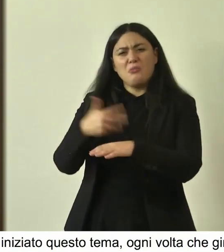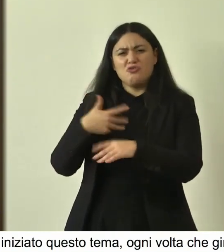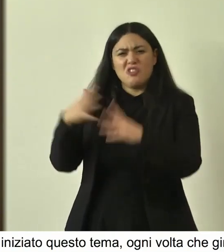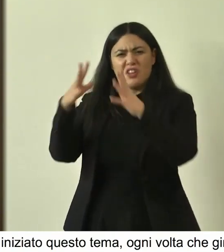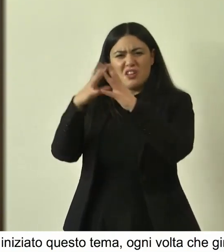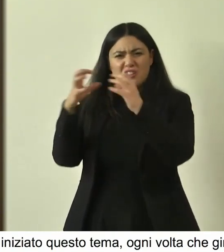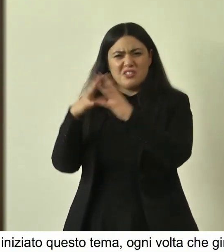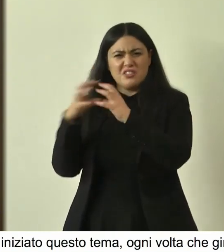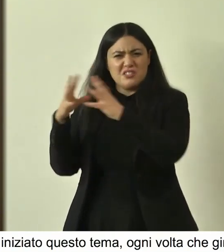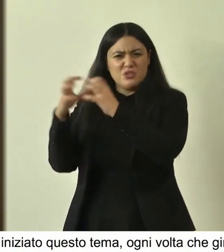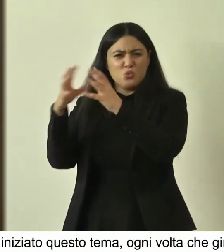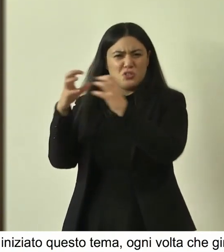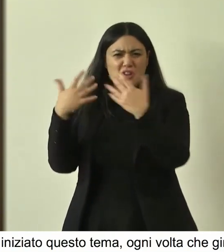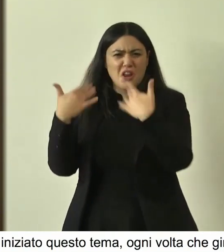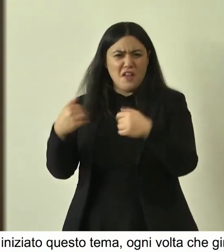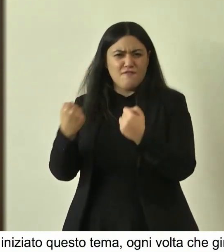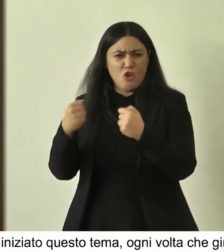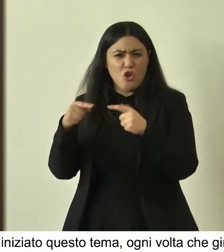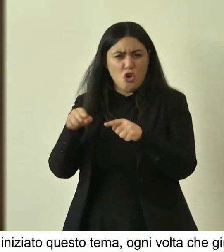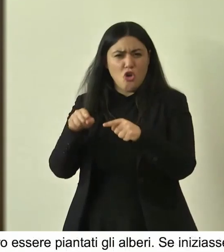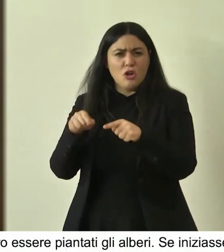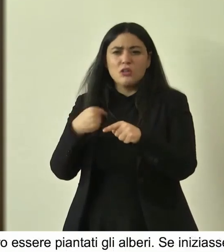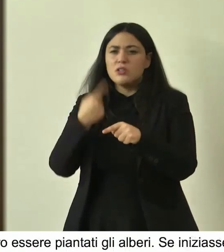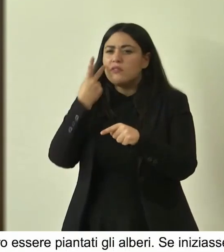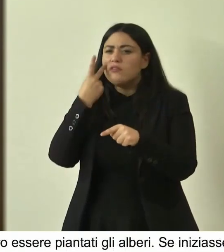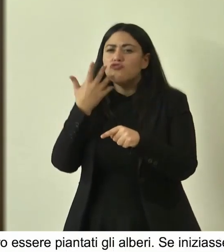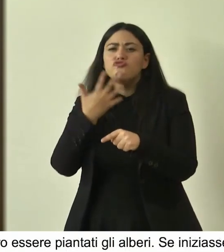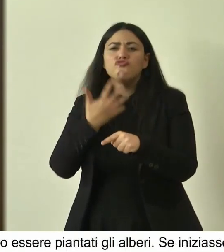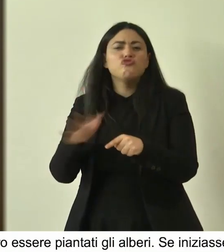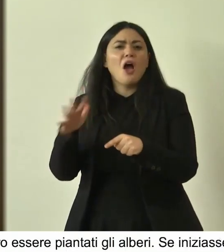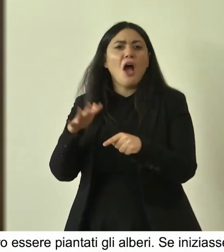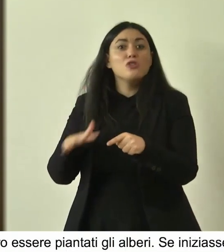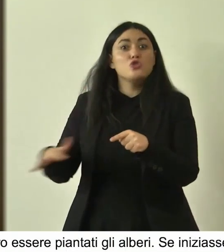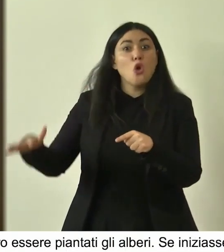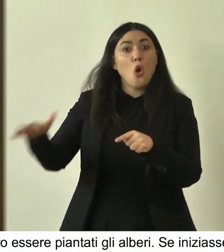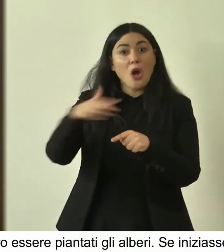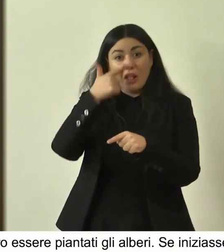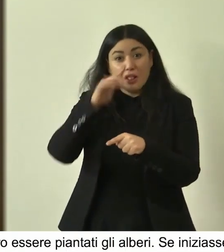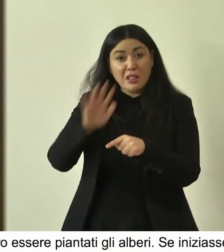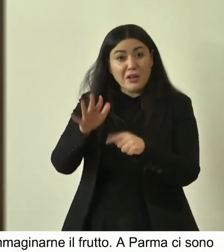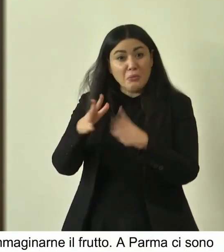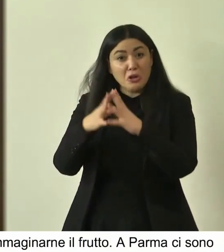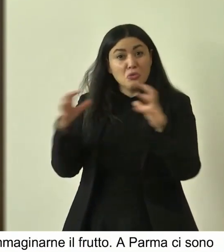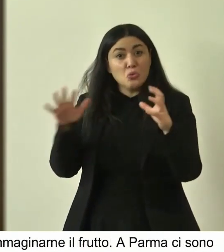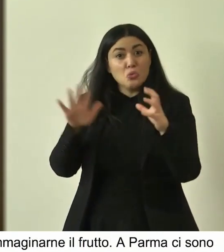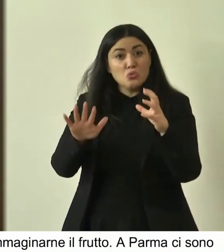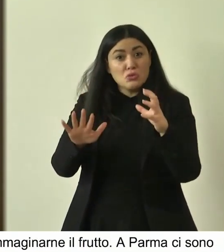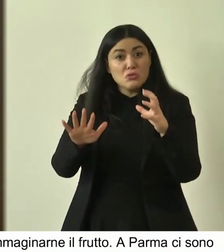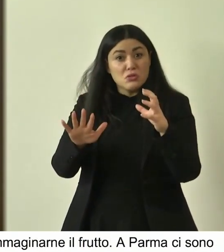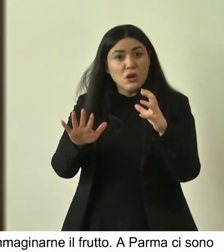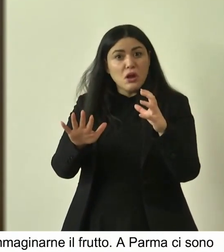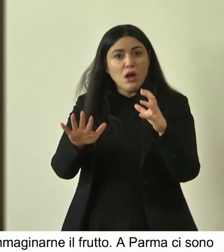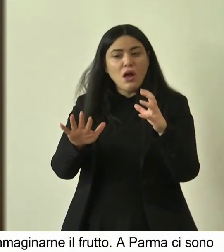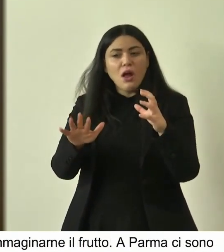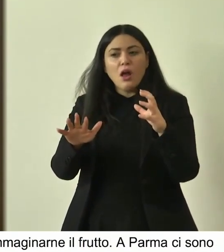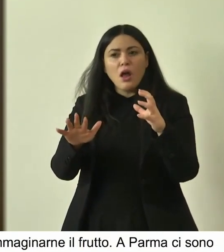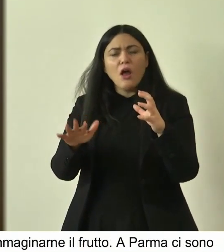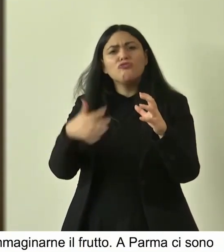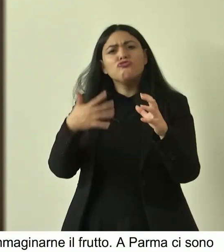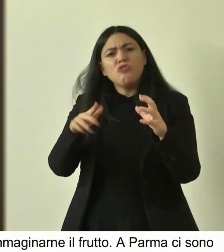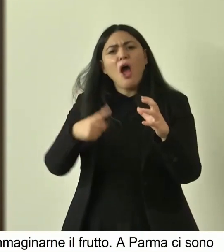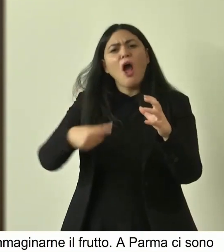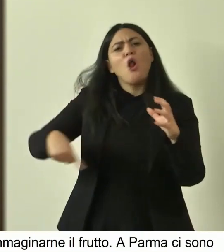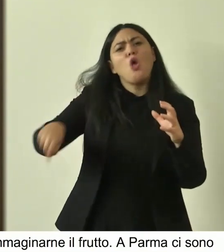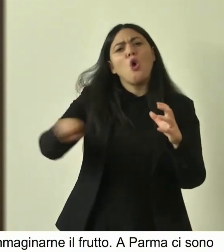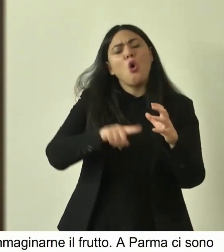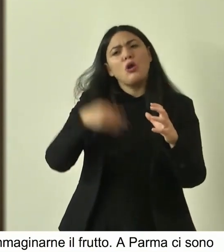piuttosto evoluti, si vede già in certe zone industriali che gli industriali di quel distretto ci hanno pensato,